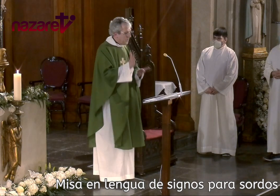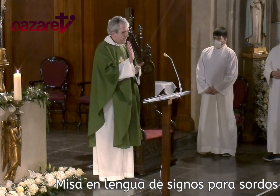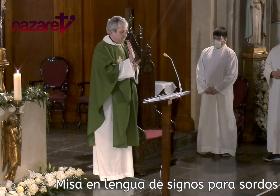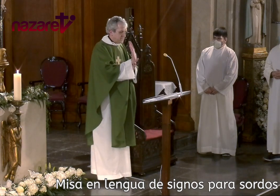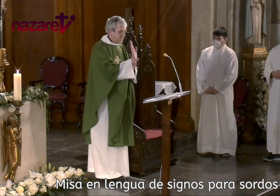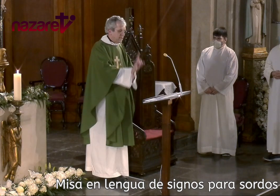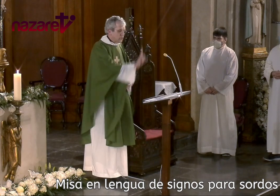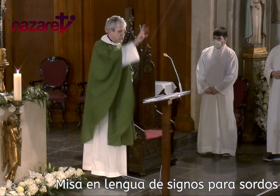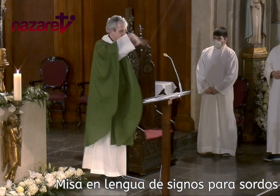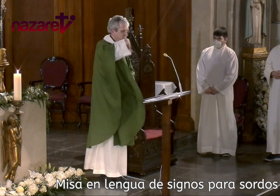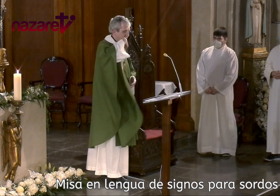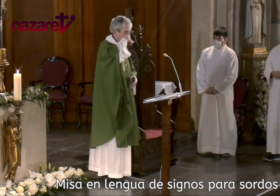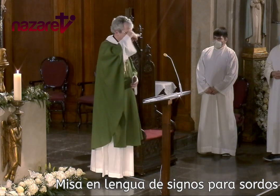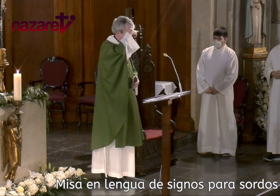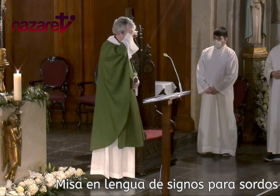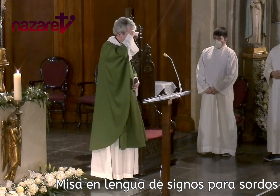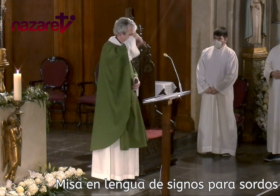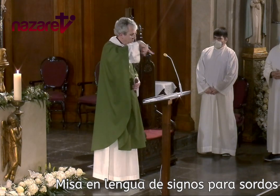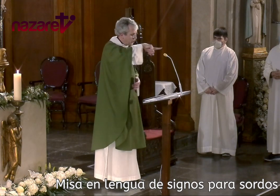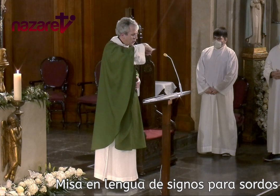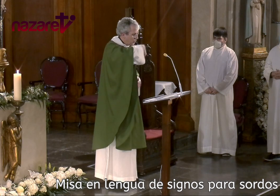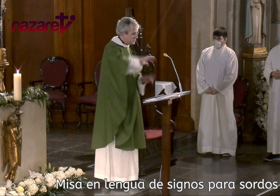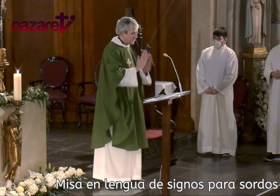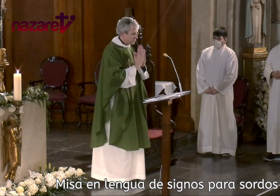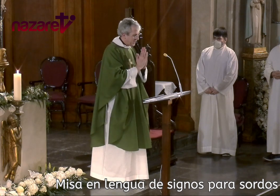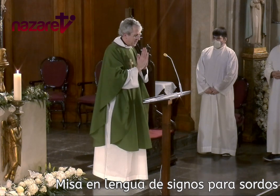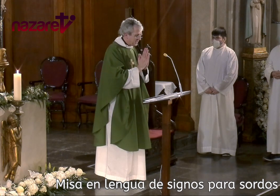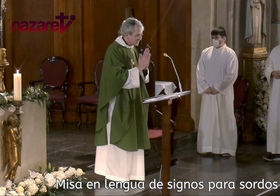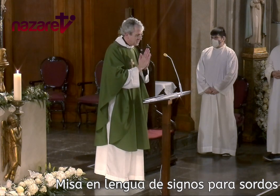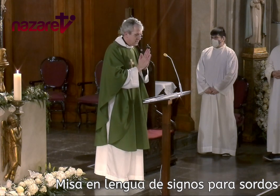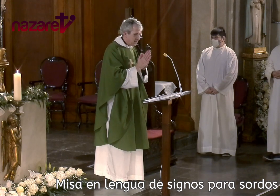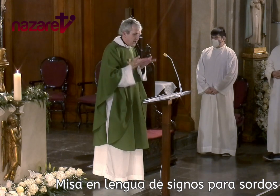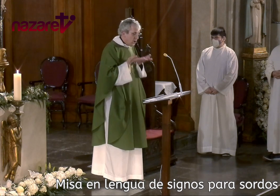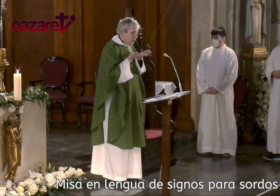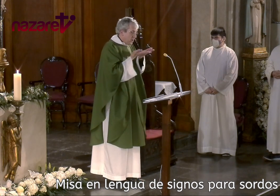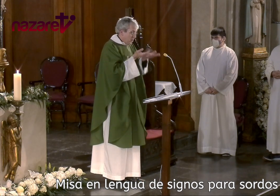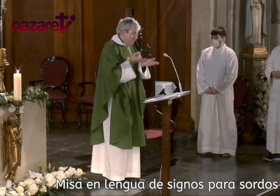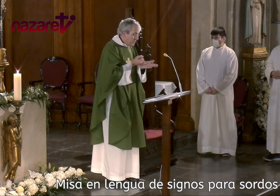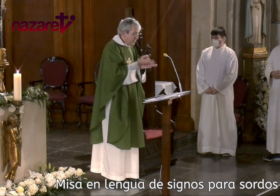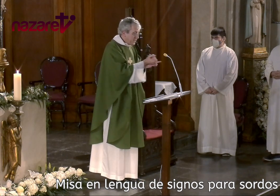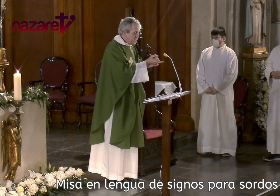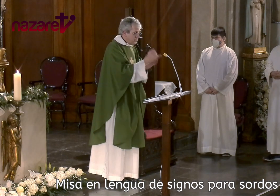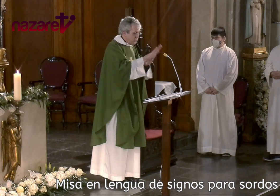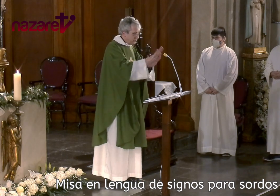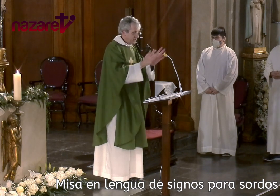presentemos a dios padre nuestras plegarias por medio de